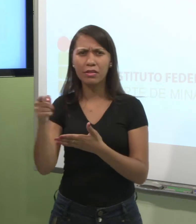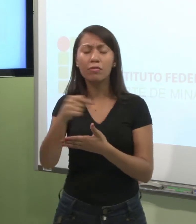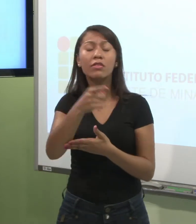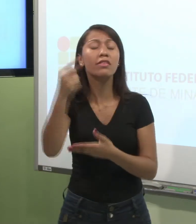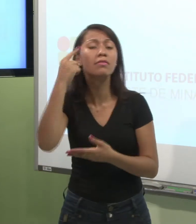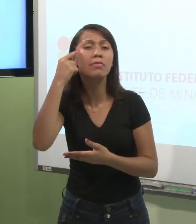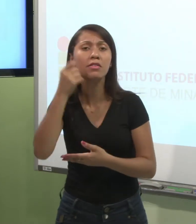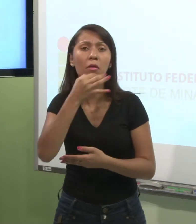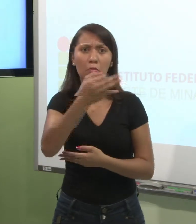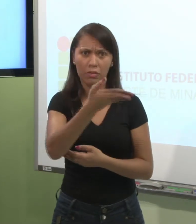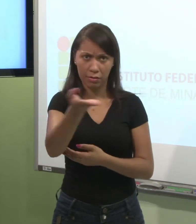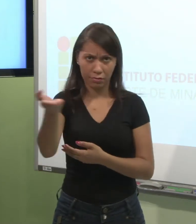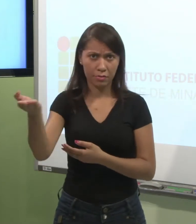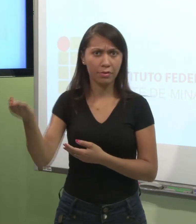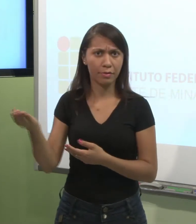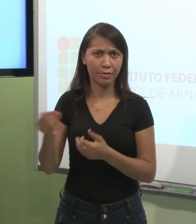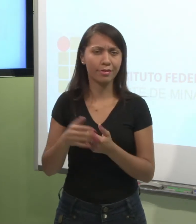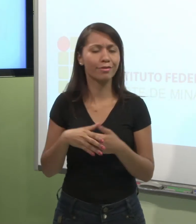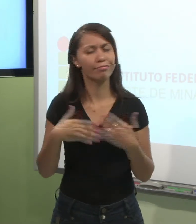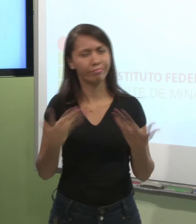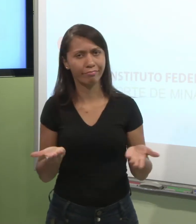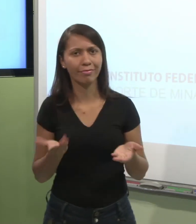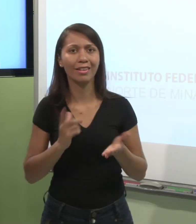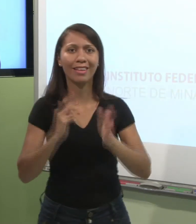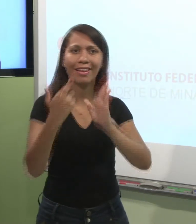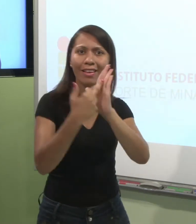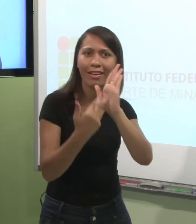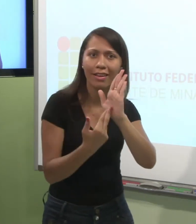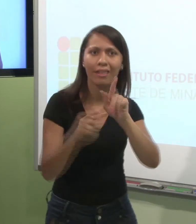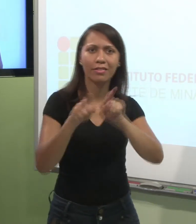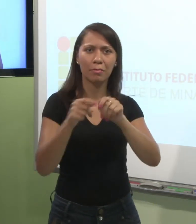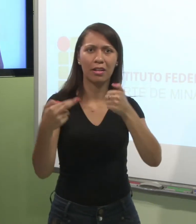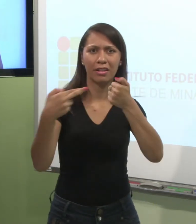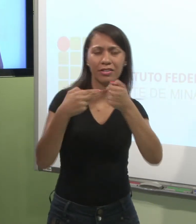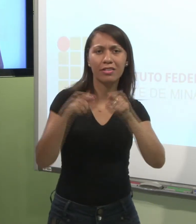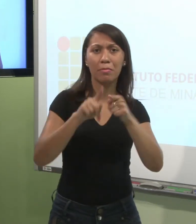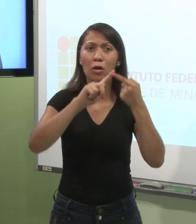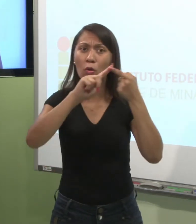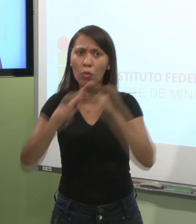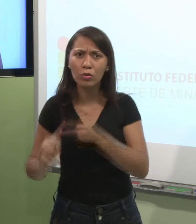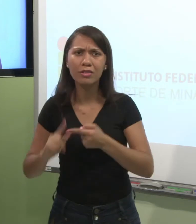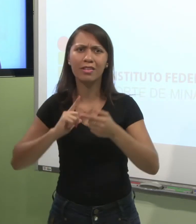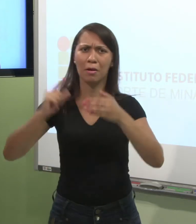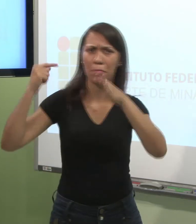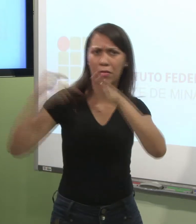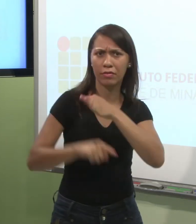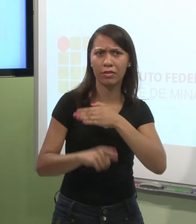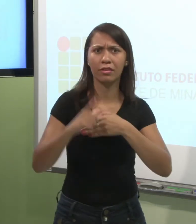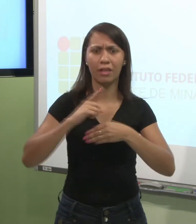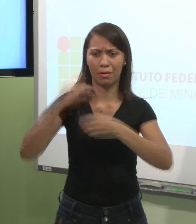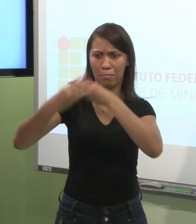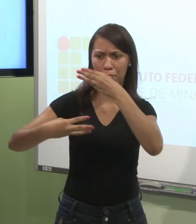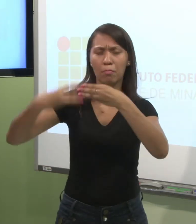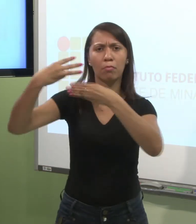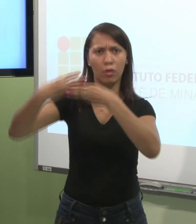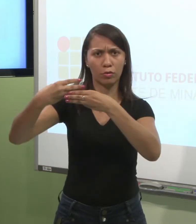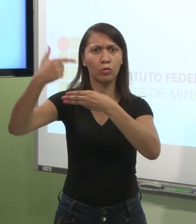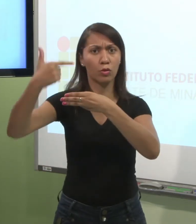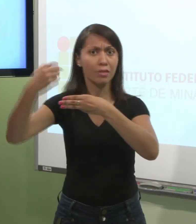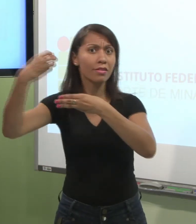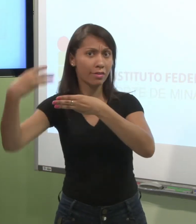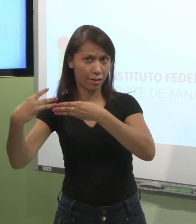que pensam disso, caros alunos? As regras de regência e concordância serão aprofundadas nos próximos módulos da